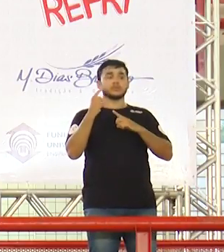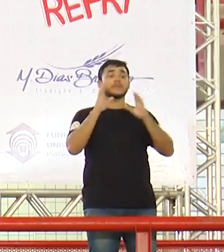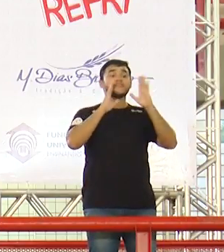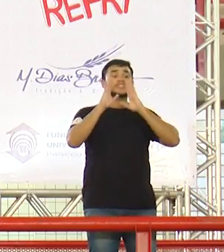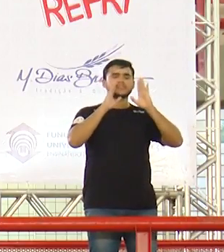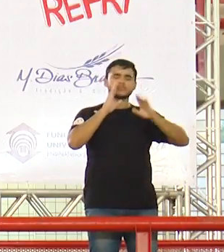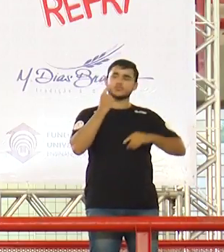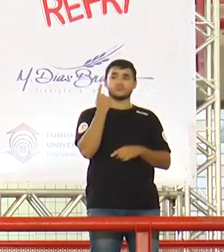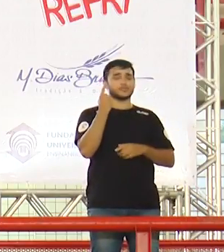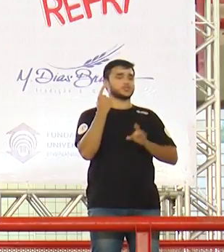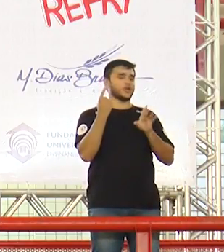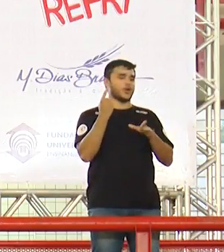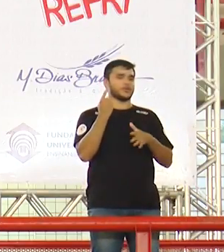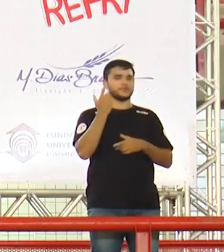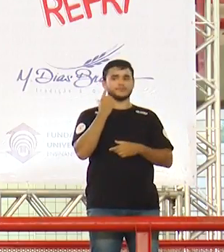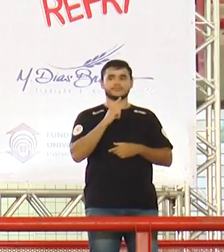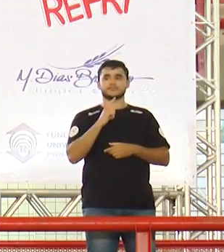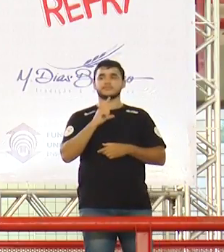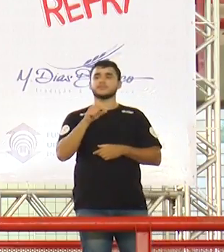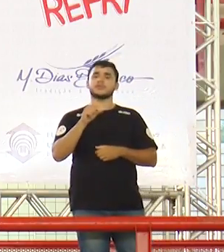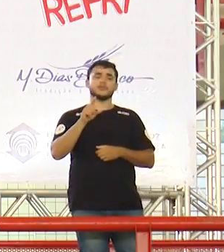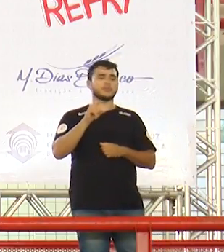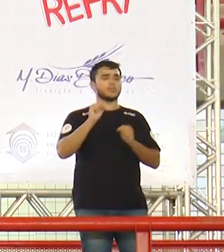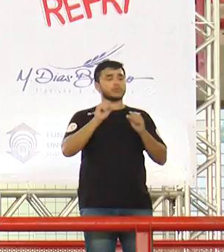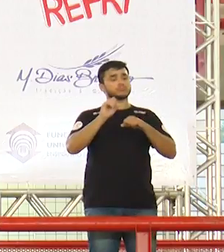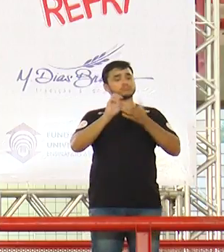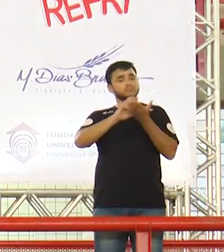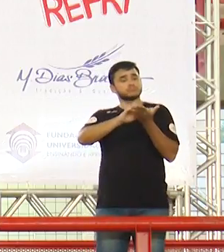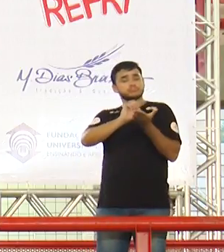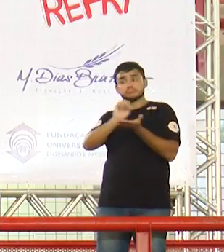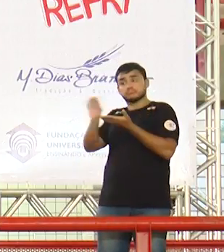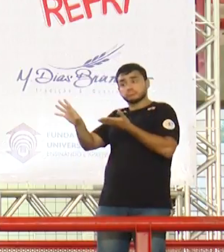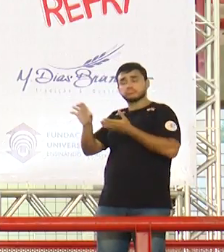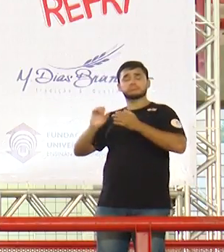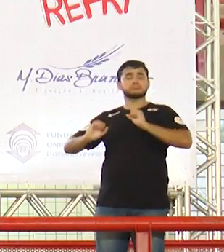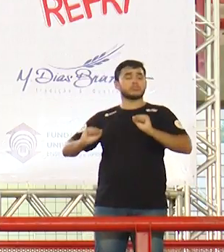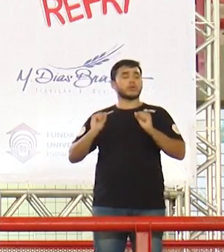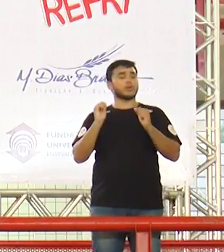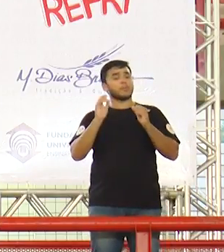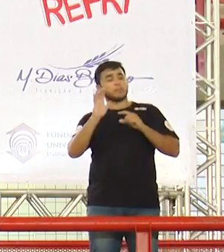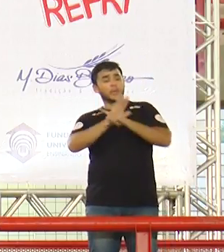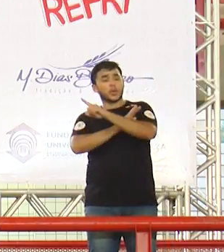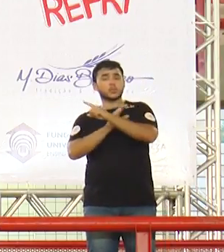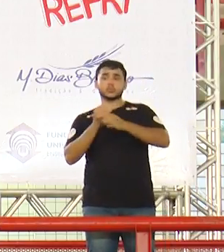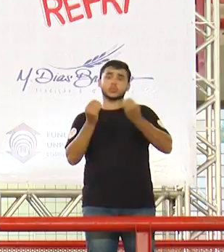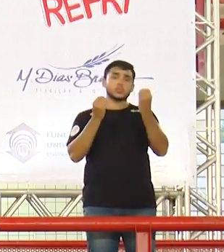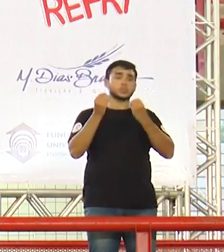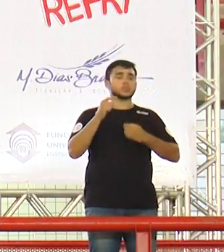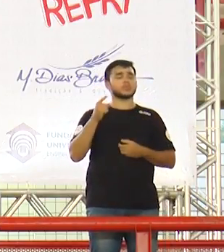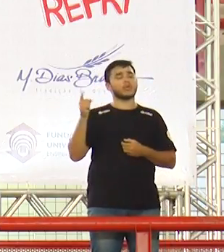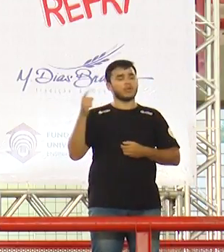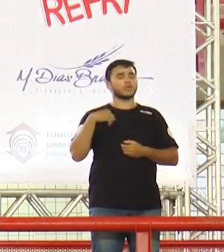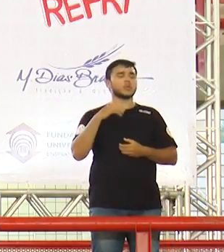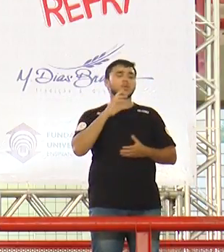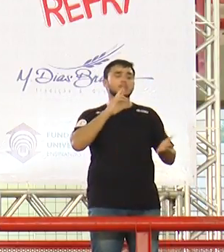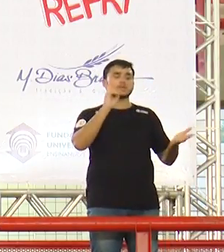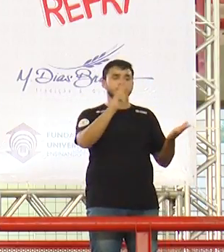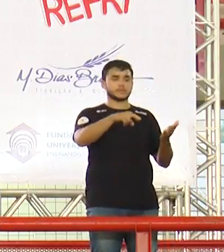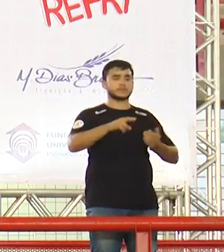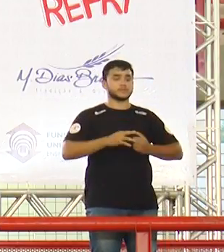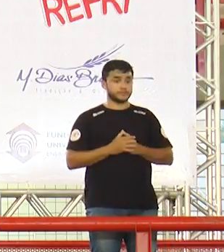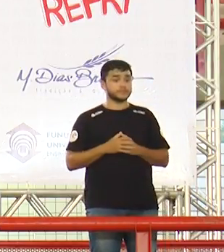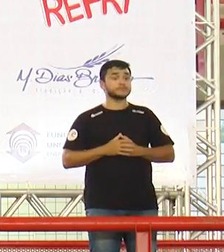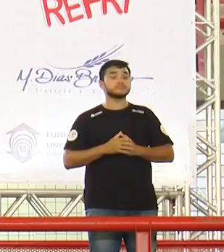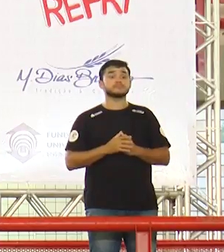no Facebook, e eu tiro a sua dúvida com todo o carinho do mundo, e eu não posso aqui